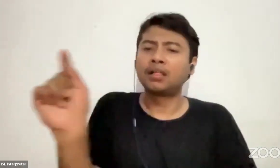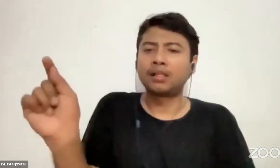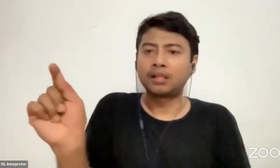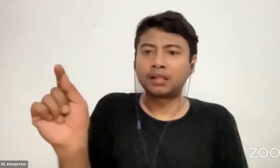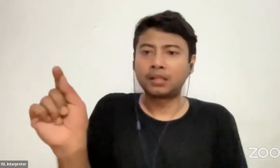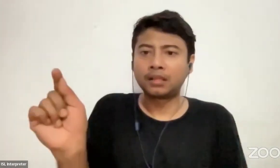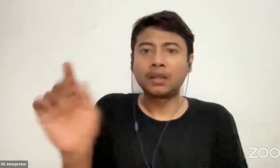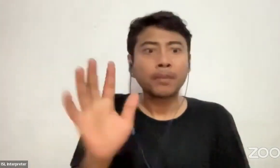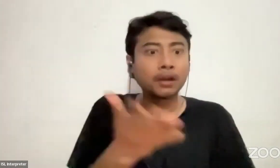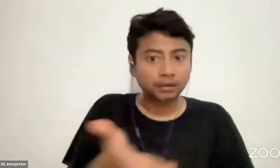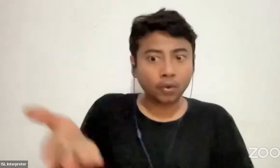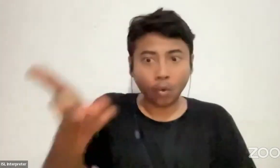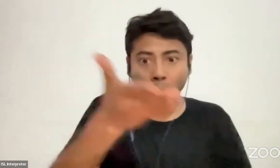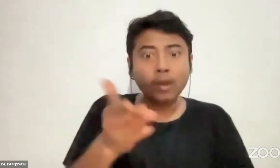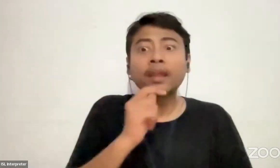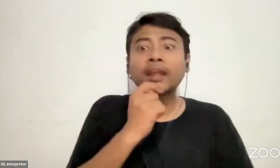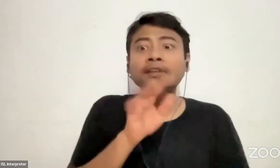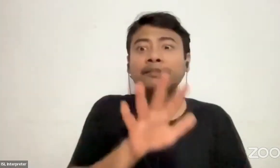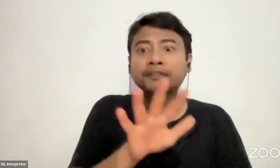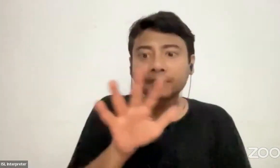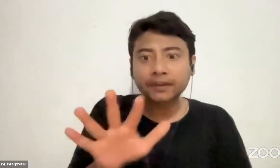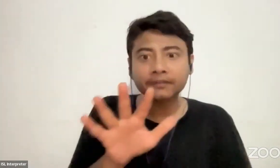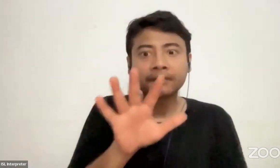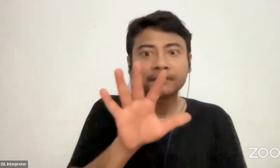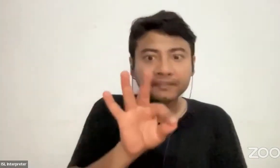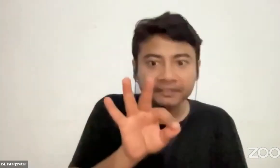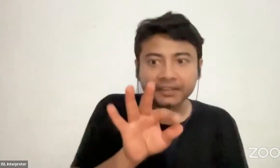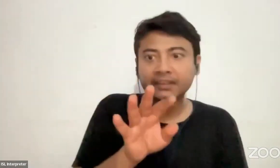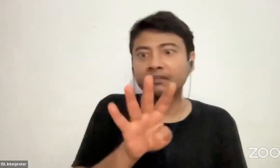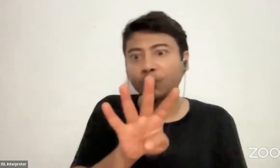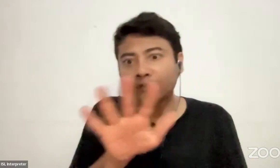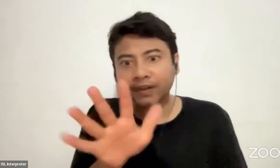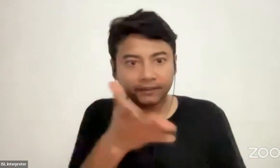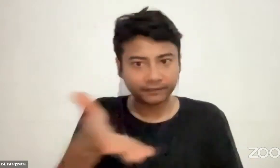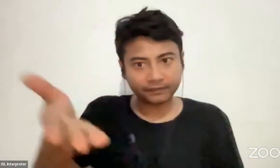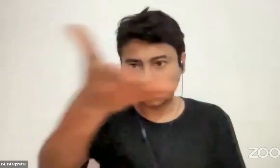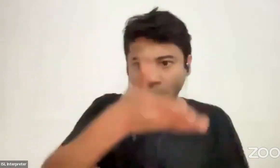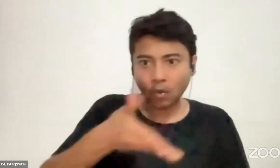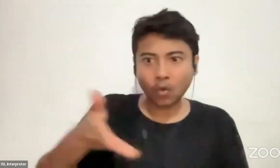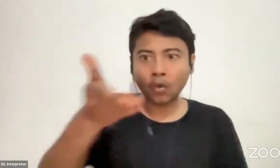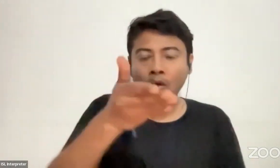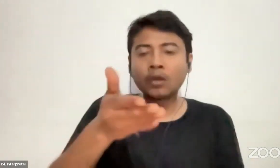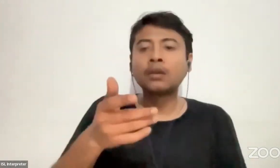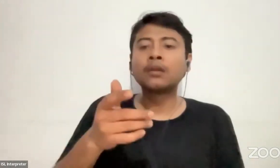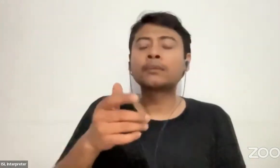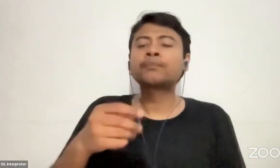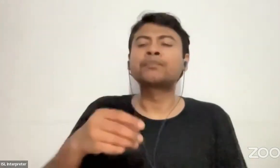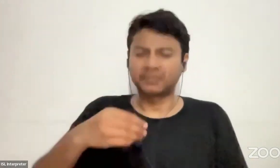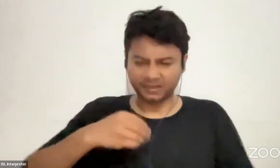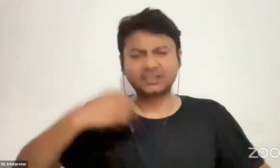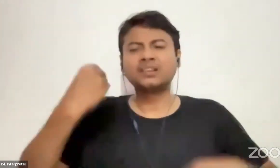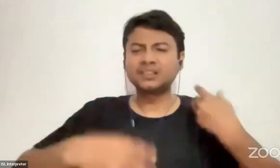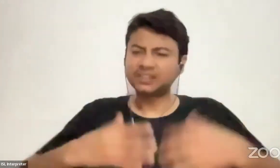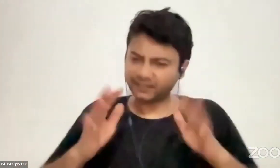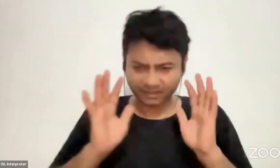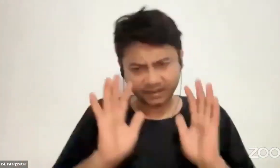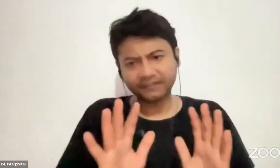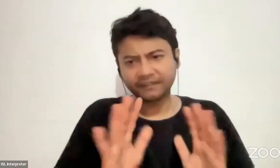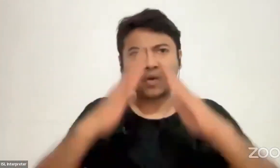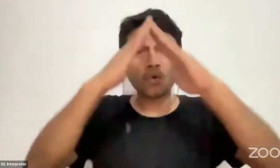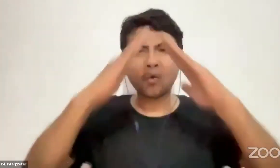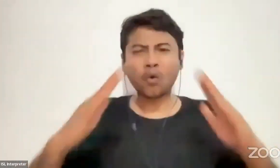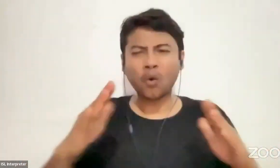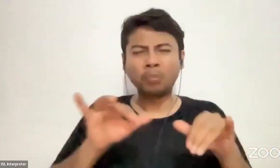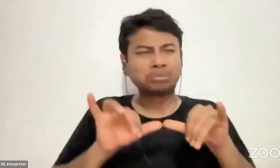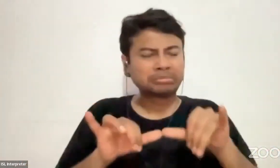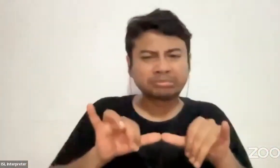कष्ट है, भगवान ने आपको रुपया पैसा भी नहीं दिया, बहुत इज्जत शोहरत भी नहीं दी, बड़ा घर बड़ी गाड़ी भी नहीं दी,